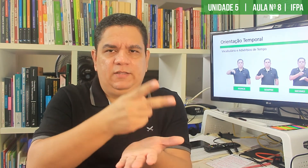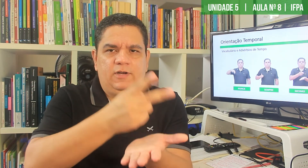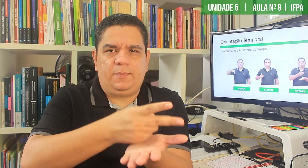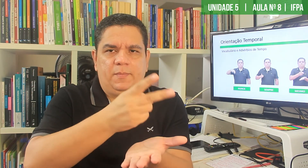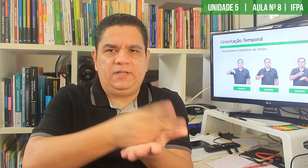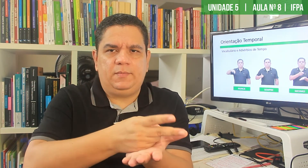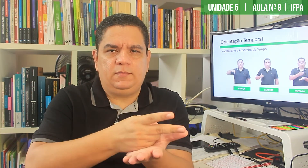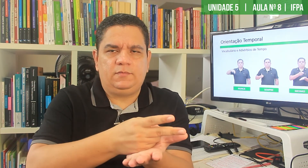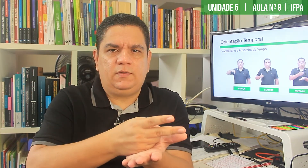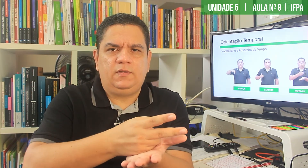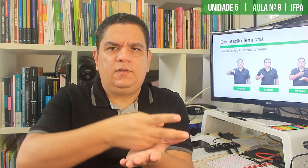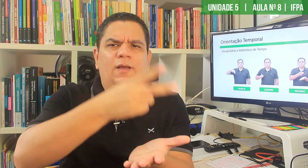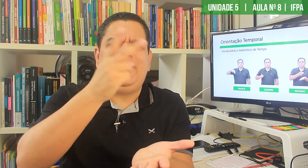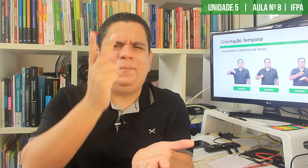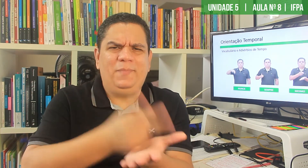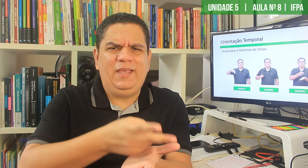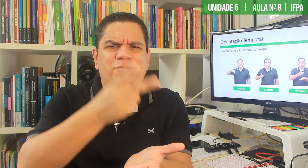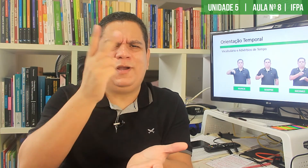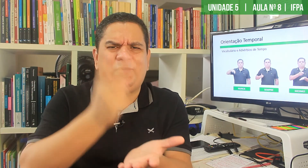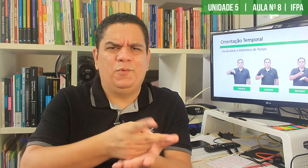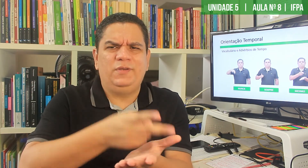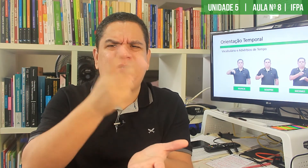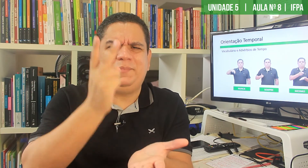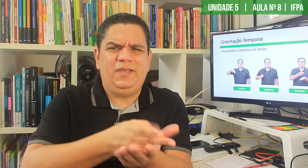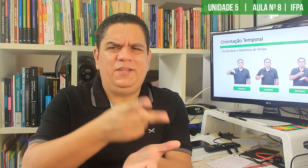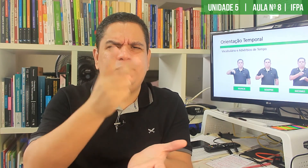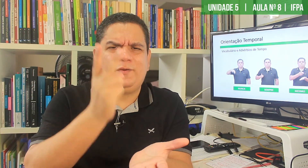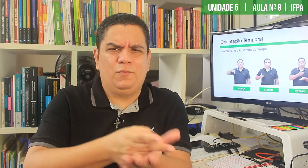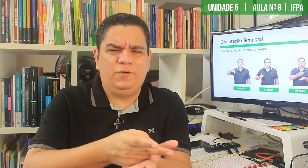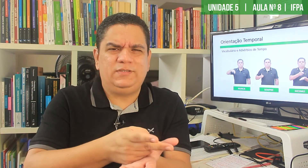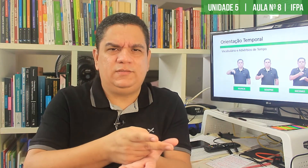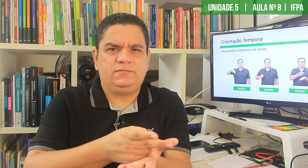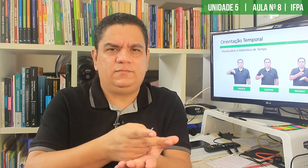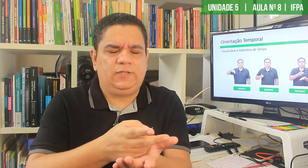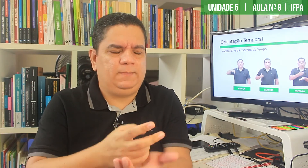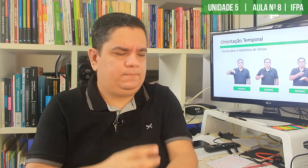na palma da mão. A mesma coisa, tá?